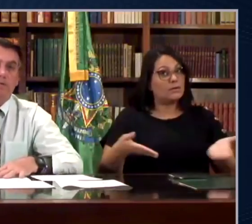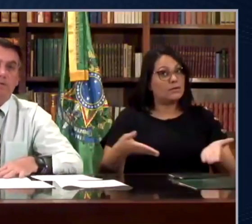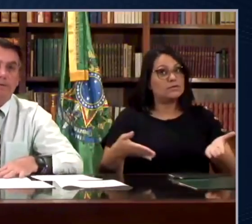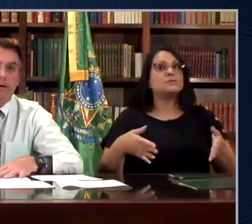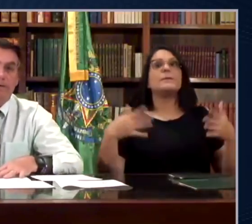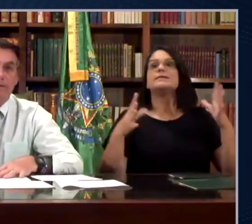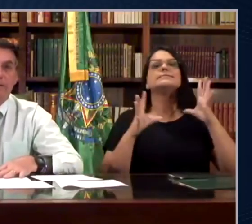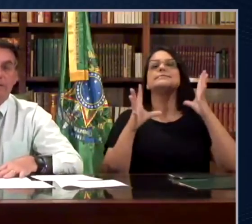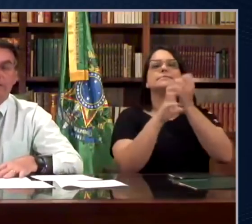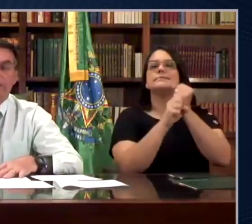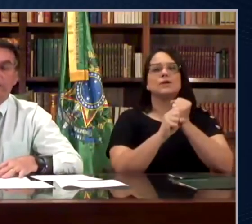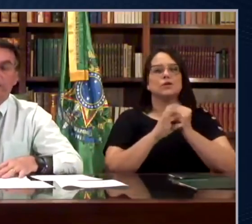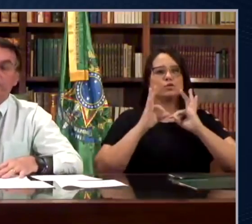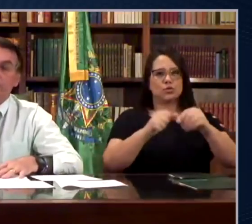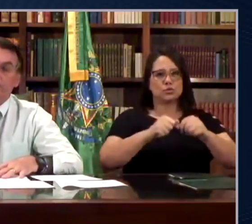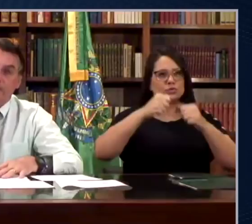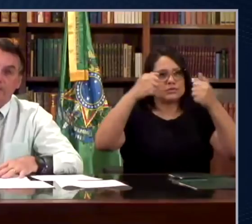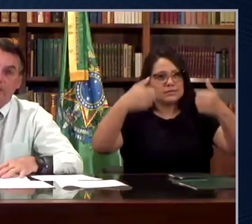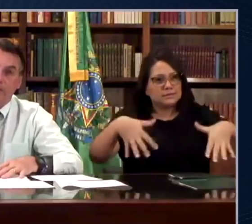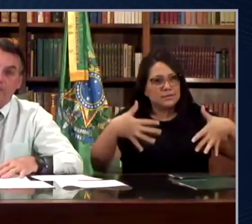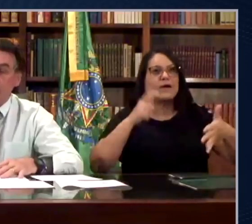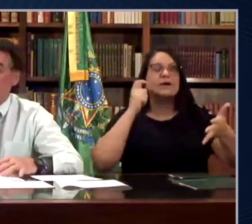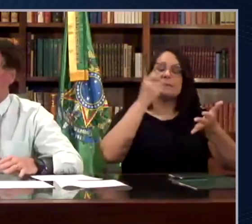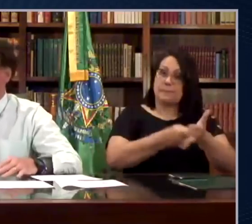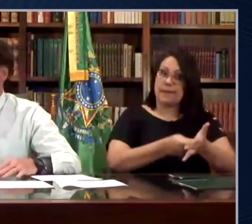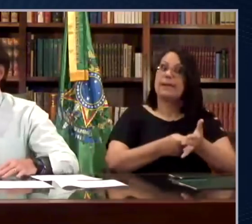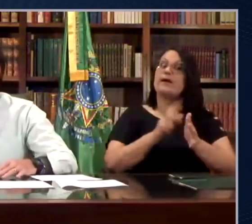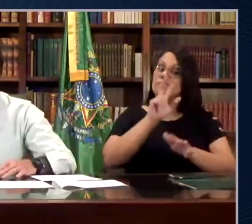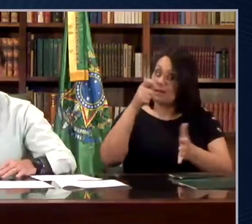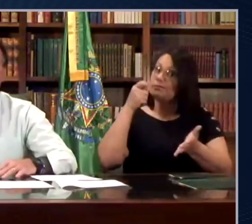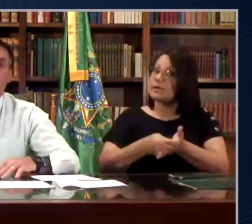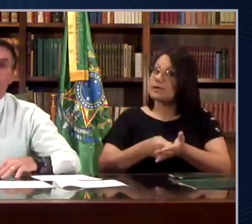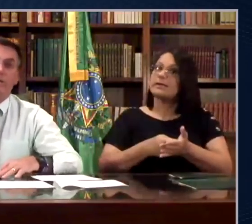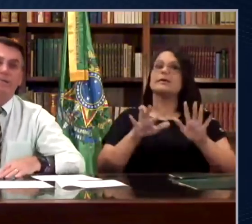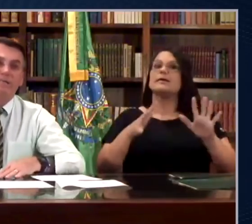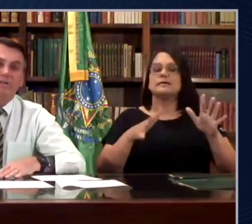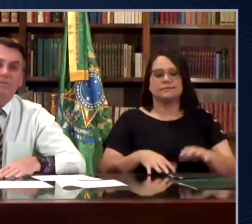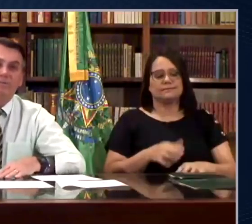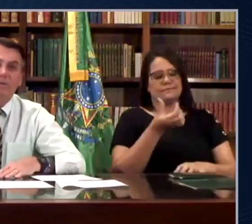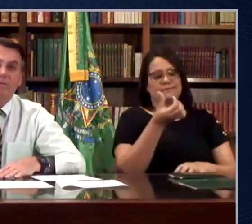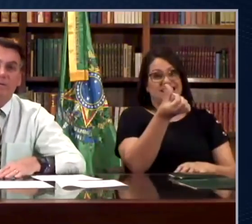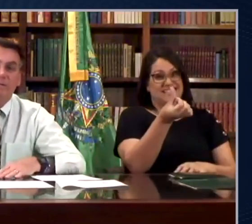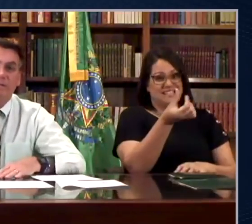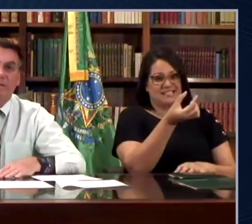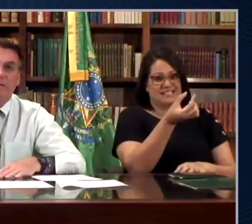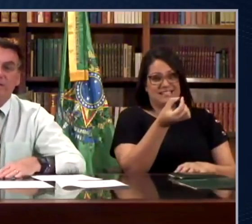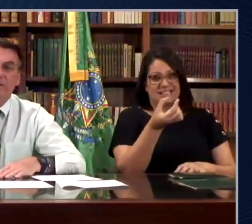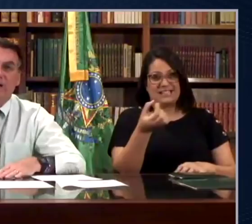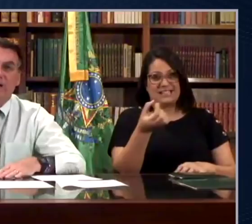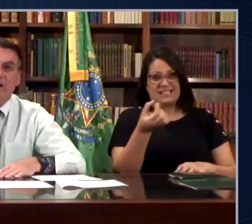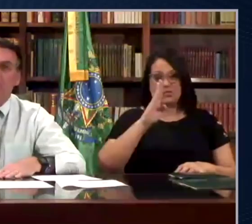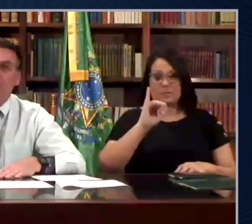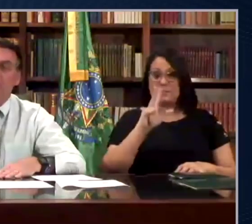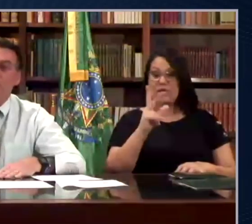nossa despesa total, que vai ter que pagar a conta um dia, já está na casa dos 600 bilhões